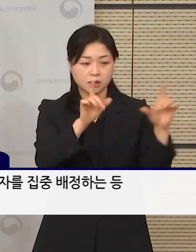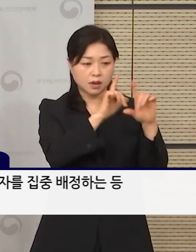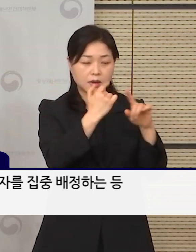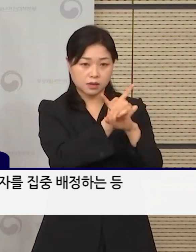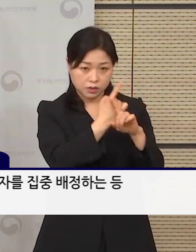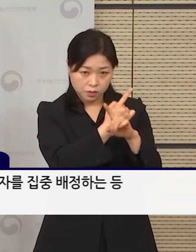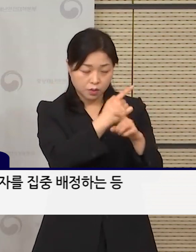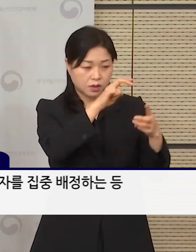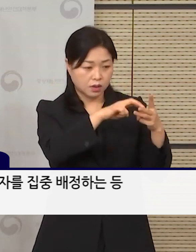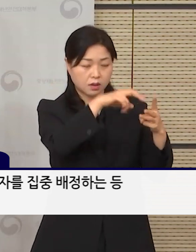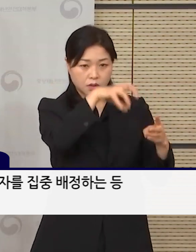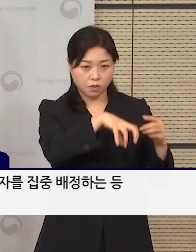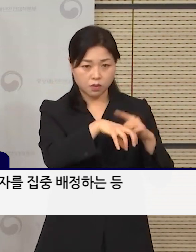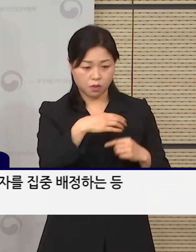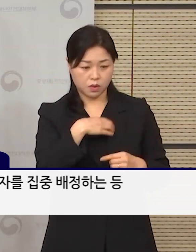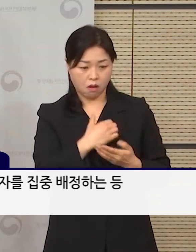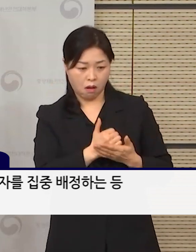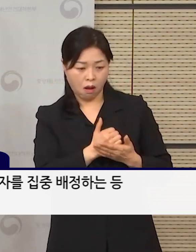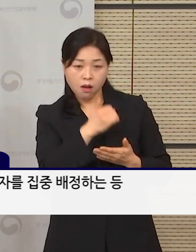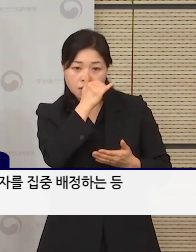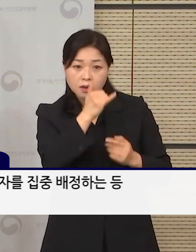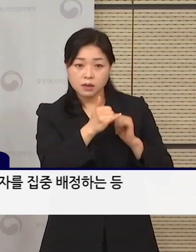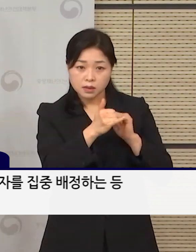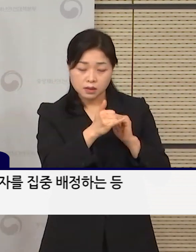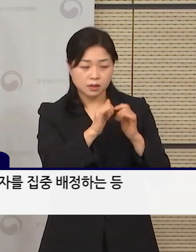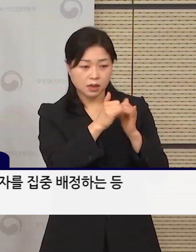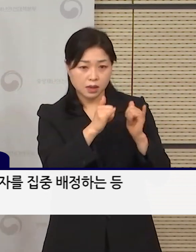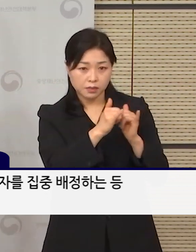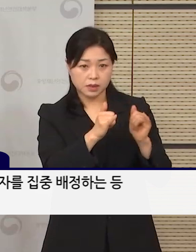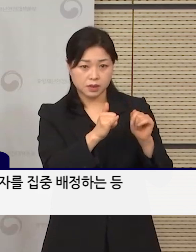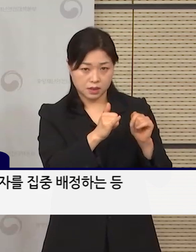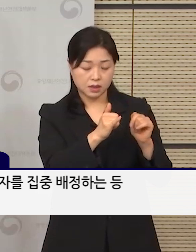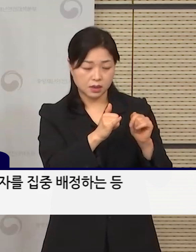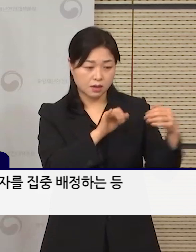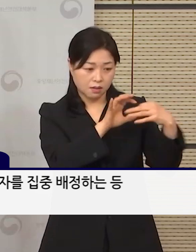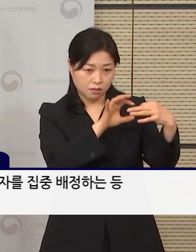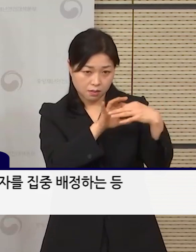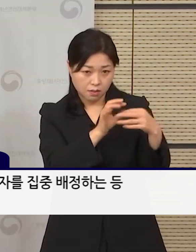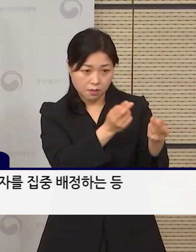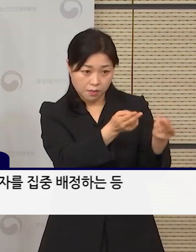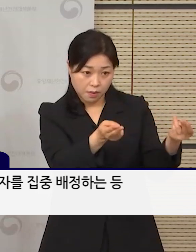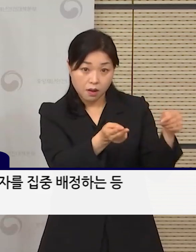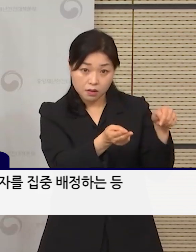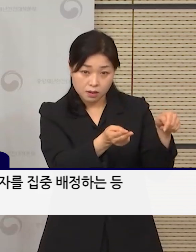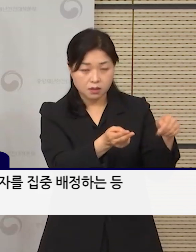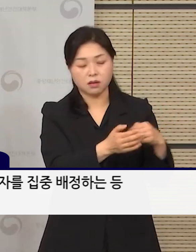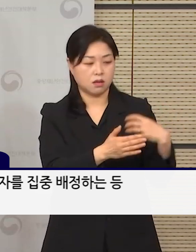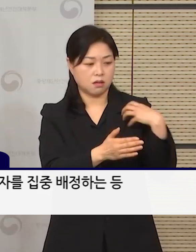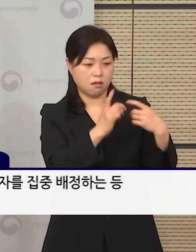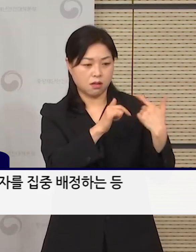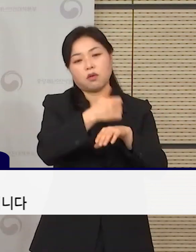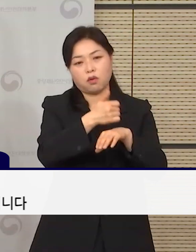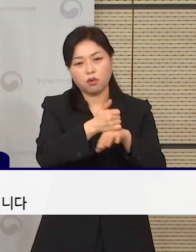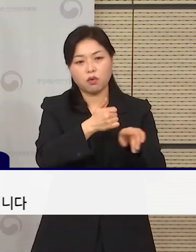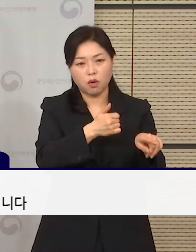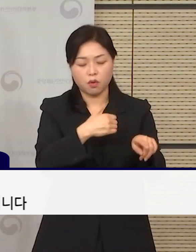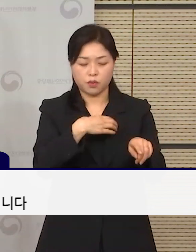있는 고령층과 기전자들 등 집중 배정하는 등 기능을 보다 강화를 하고